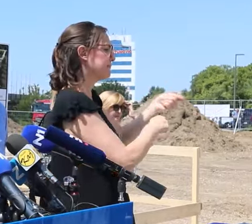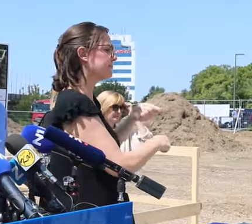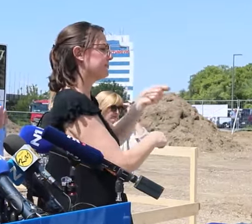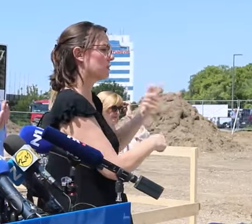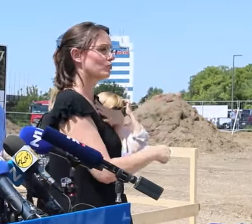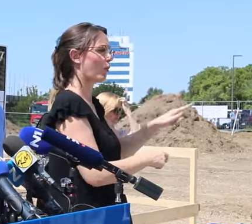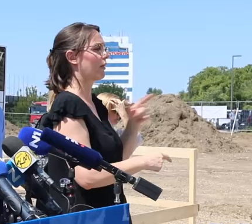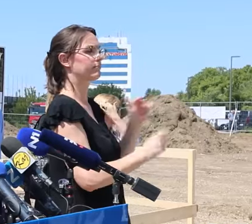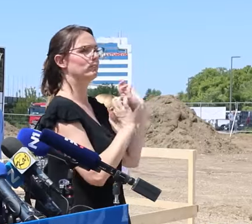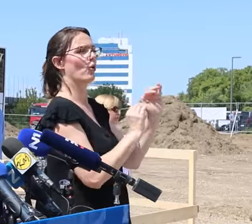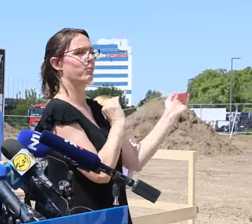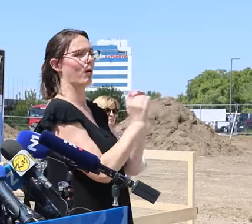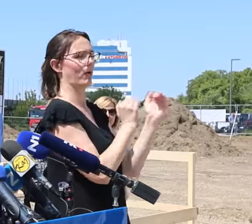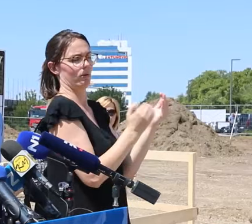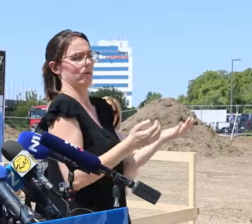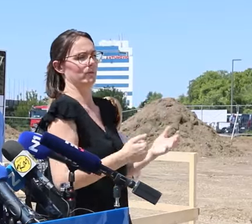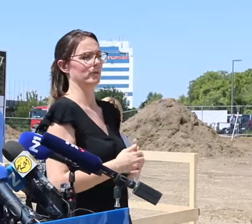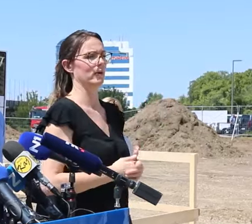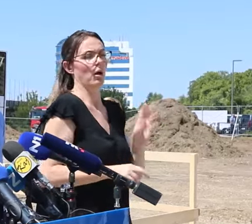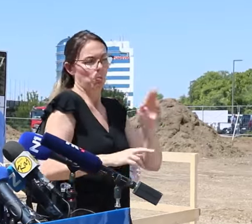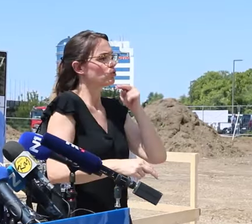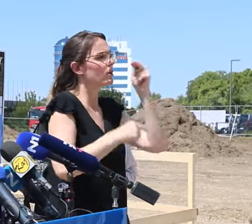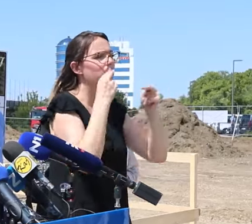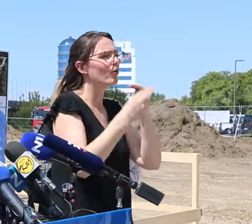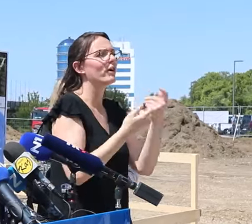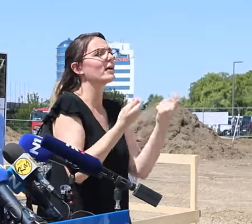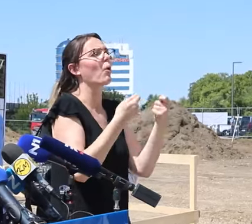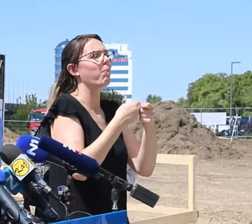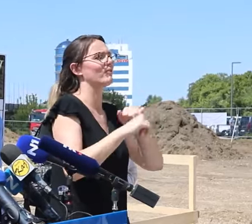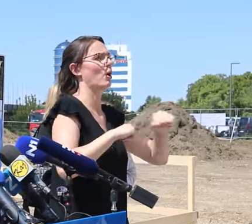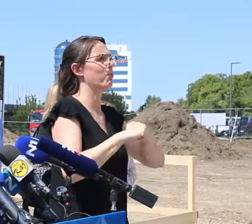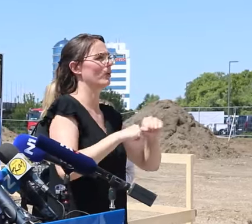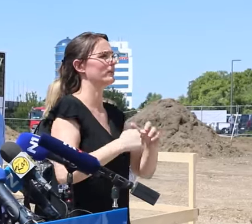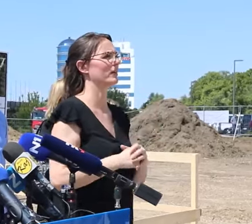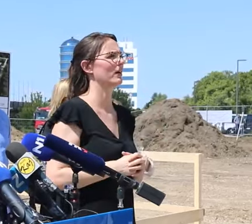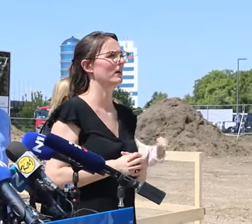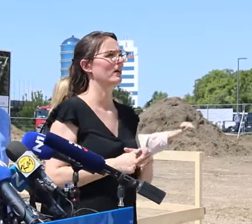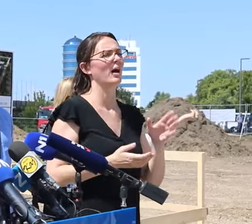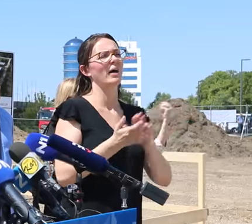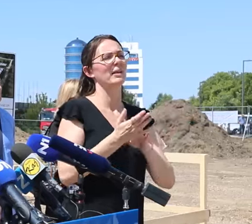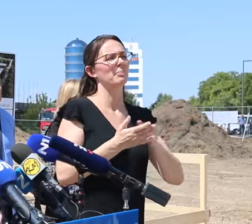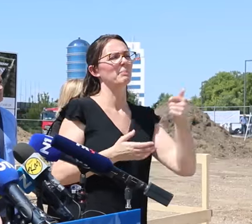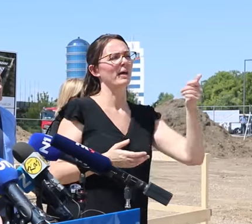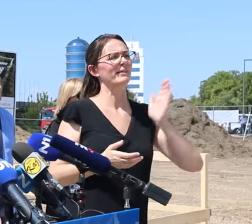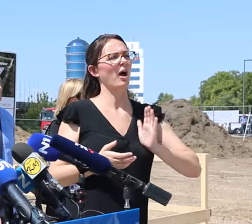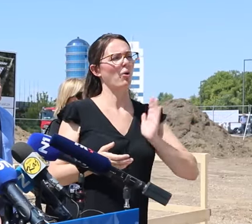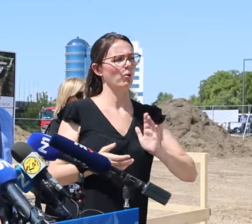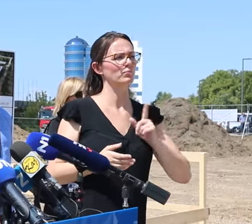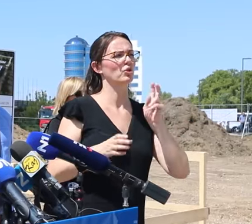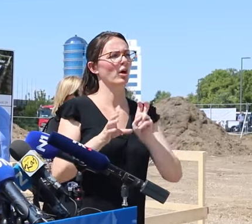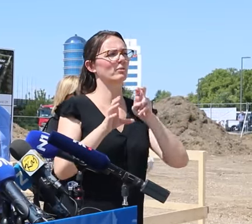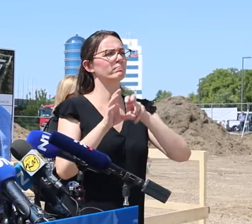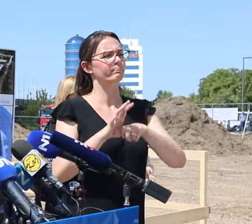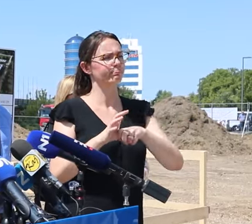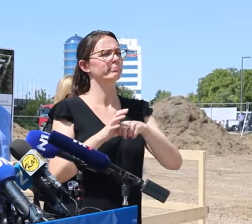ima nešto, ako stoji povjerenstvo za sukob interesa, pa nek provjeri. Ali da se baš radi, recimo neka gospođa je članica Možemo i